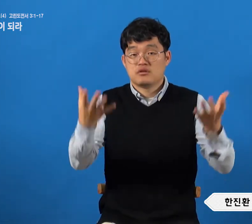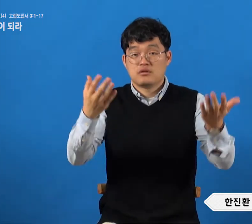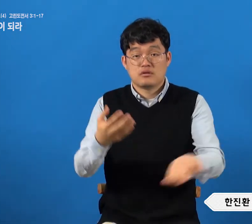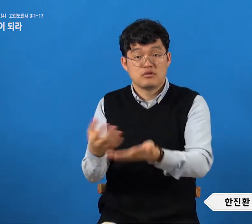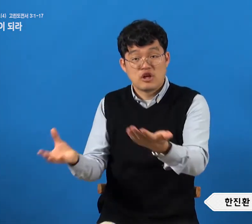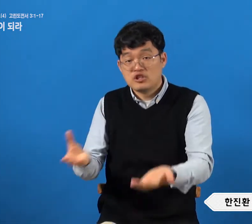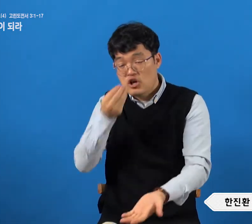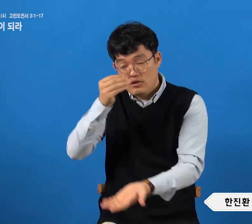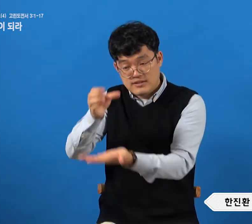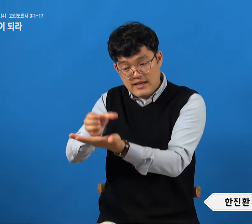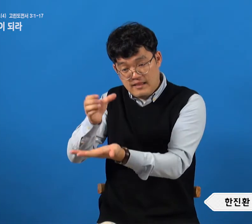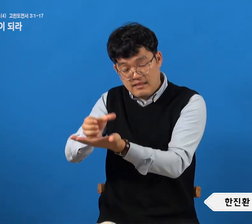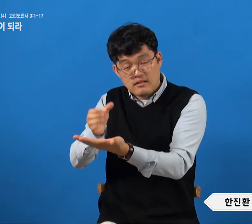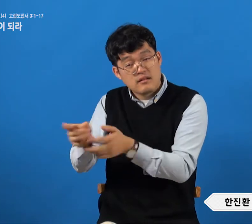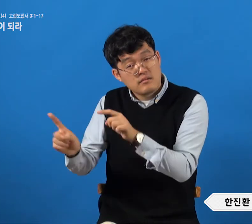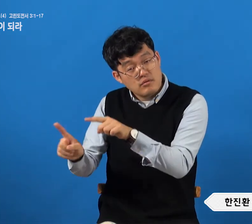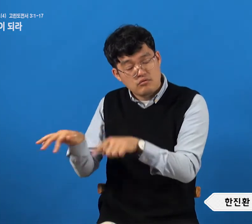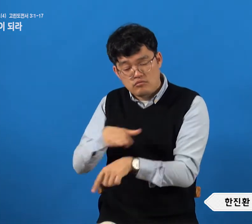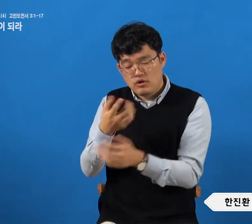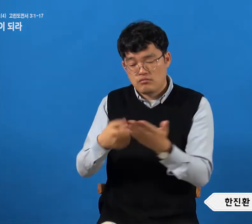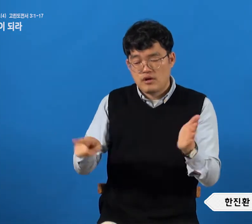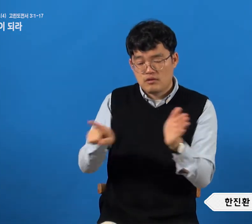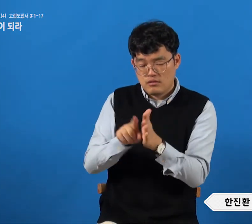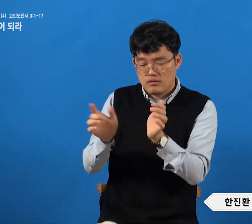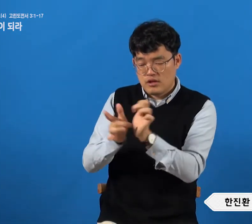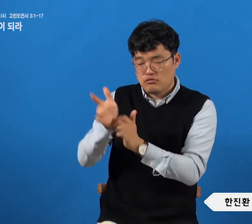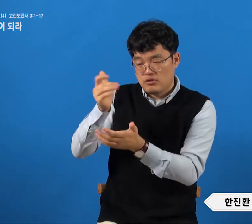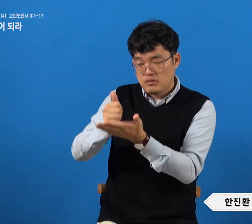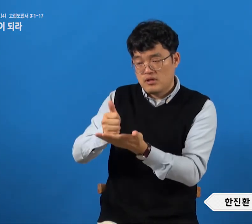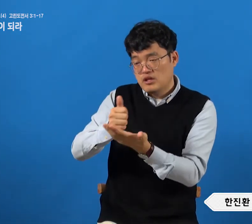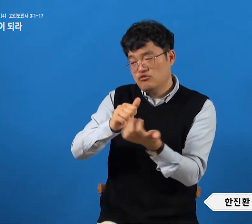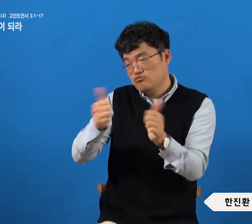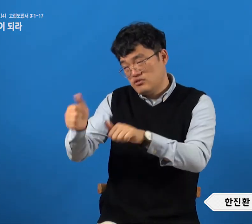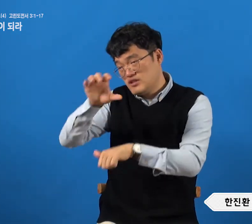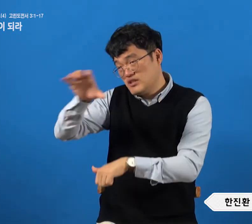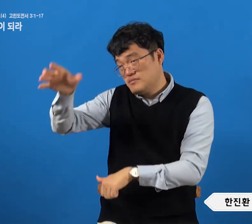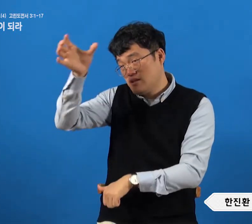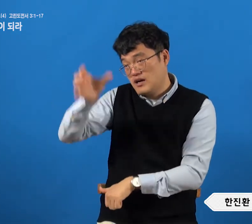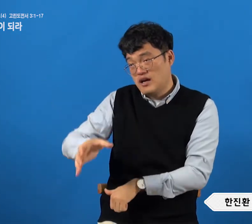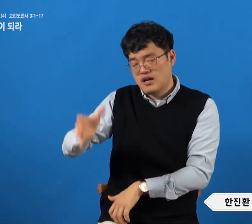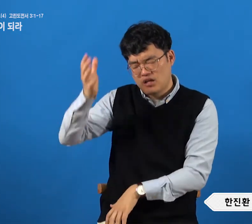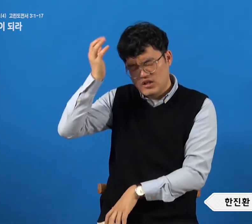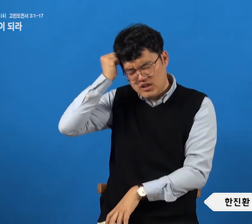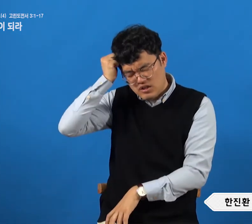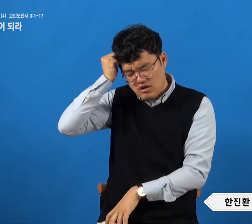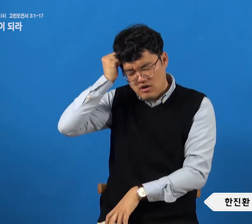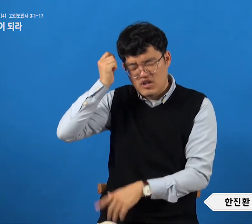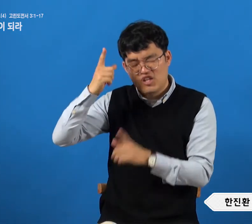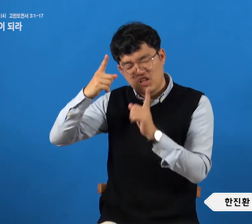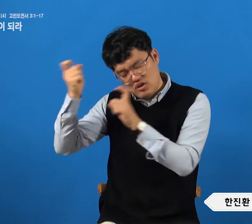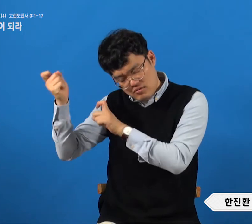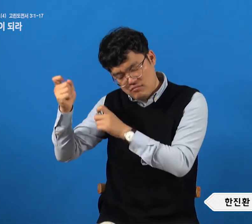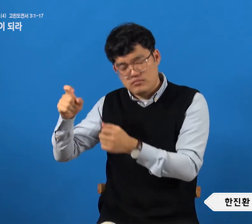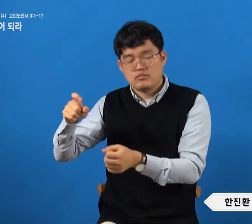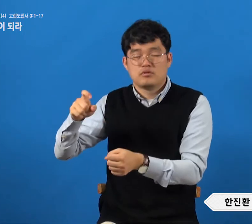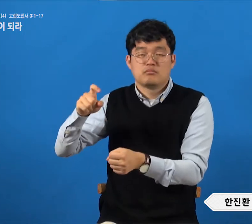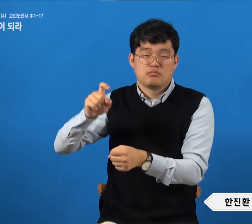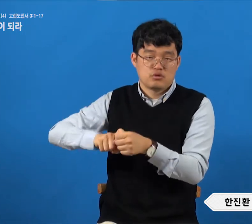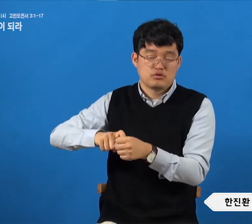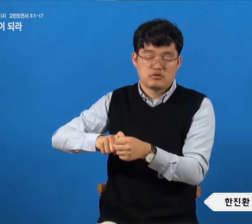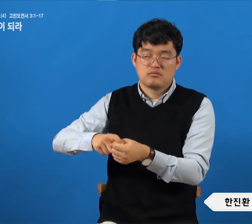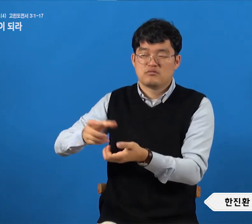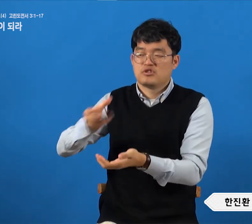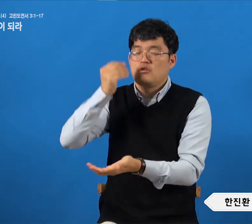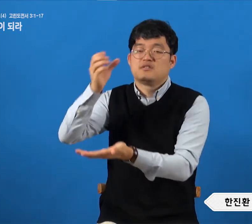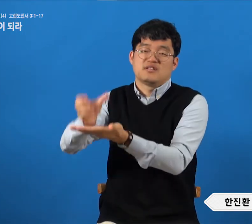예식은 우리를 위해서 십자가에서 죽어주신 그 예수님 십자가를 길이길이 기억하기 위해서 지키는